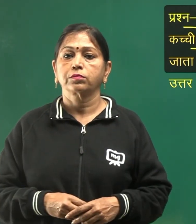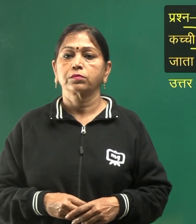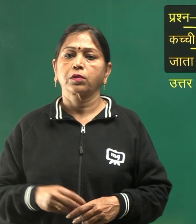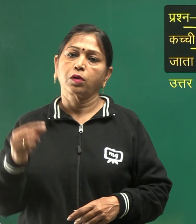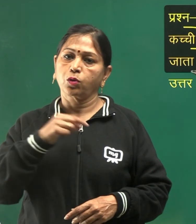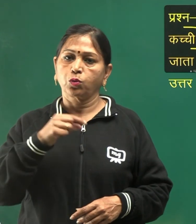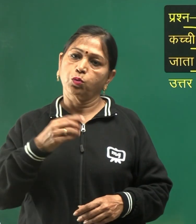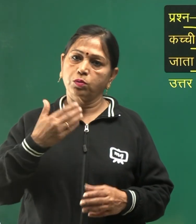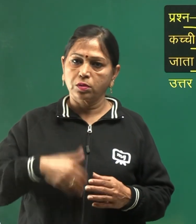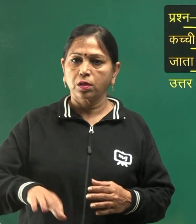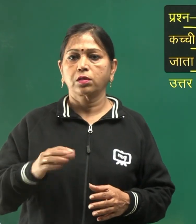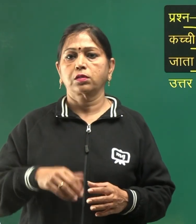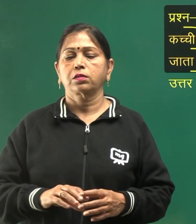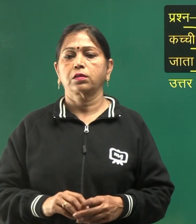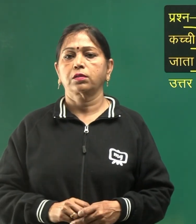उपयोग किया जाता है?